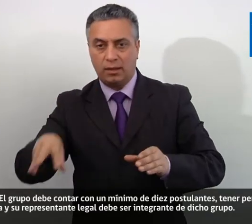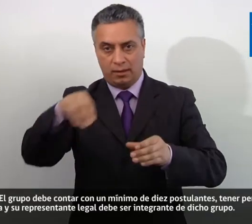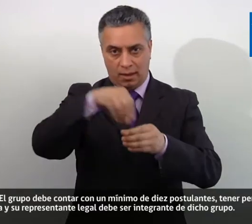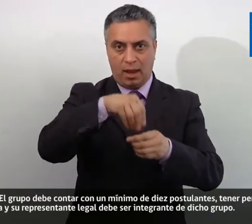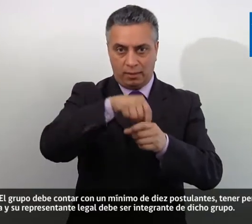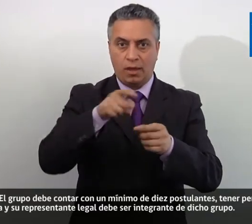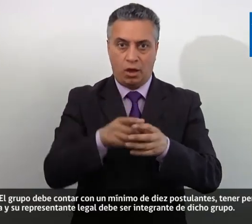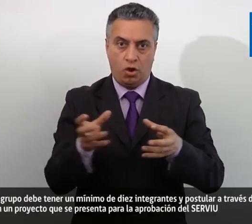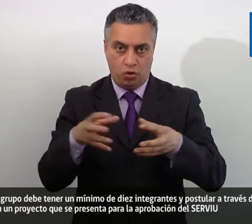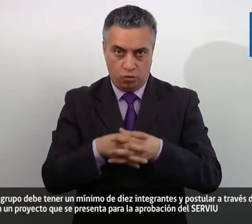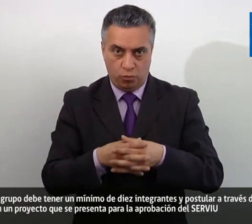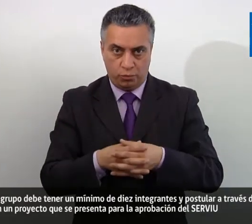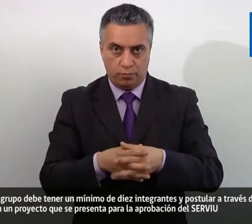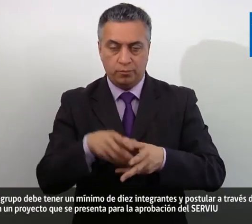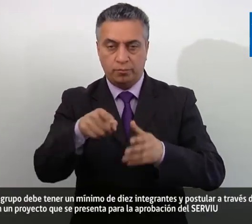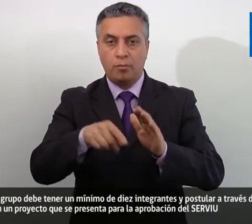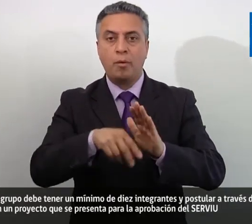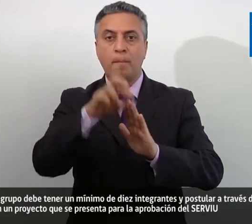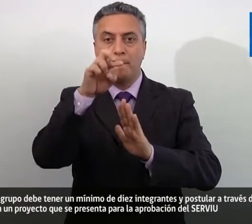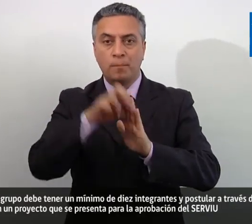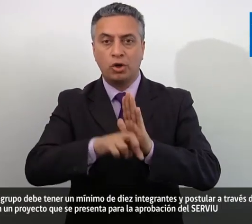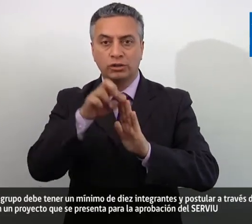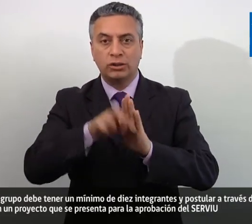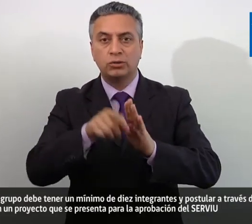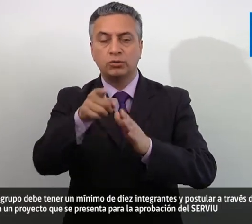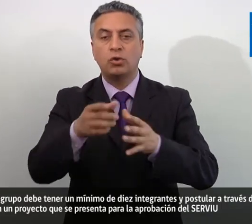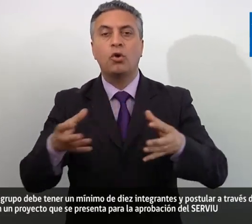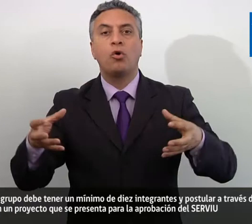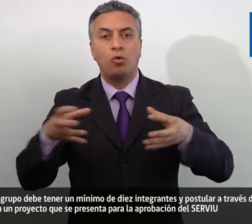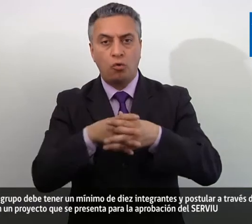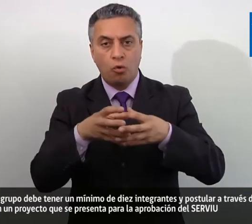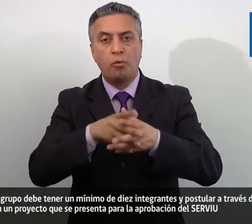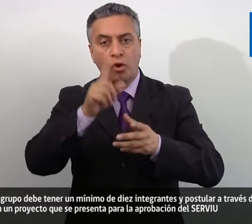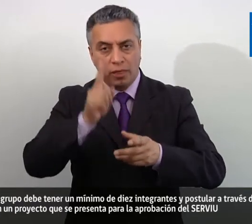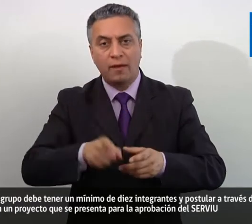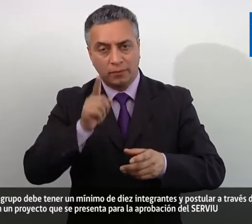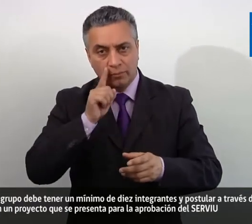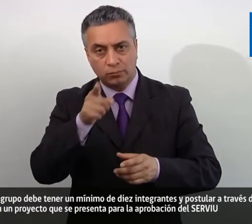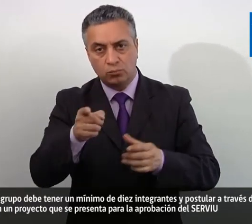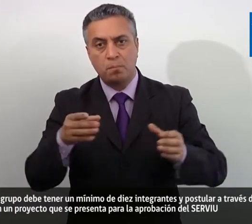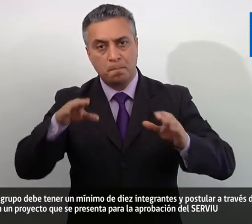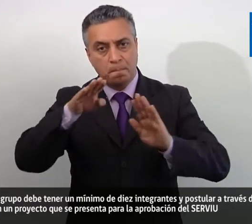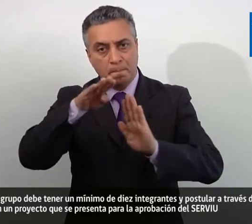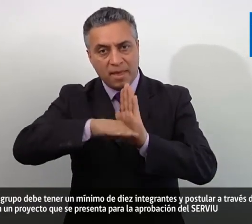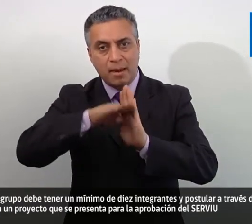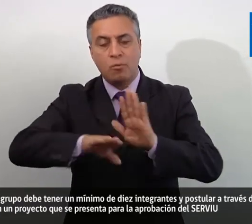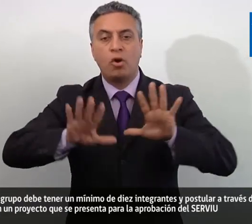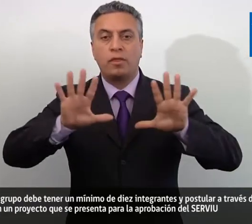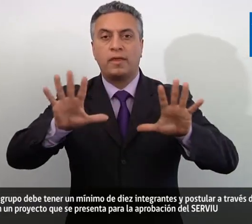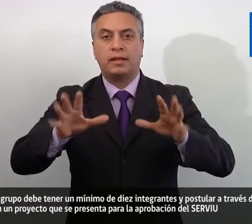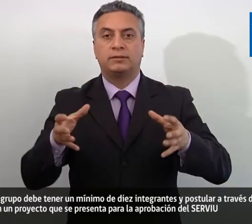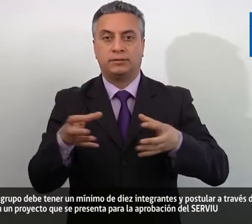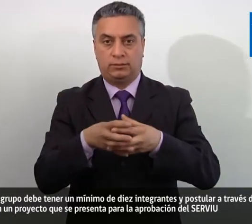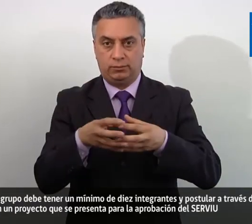grupo. Con proyecto, el grupo debe tener un mínimo de 10 integrantes y postular a través de una